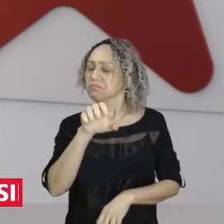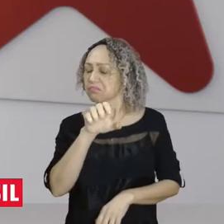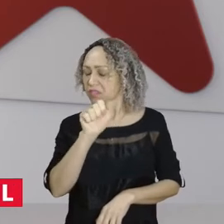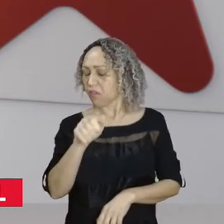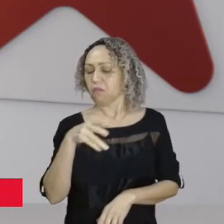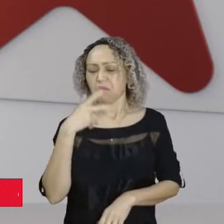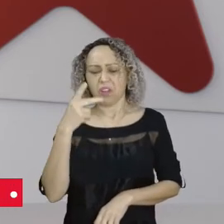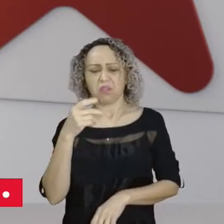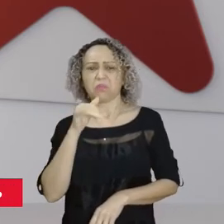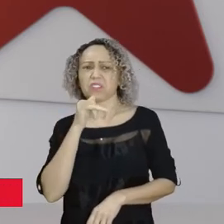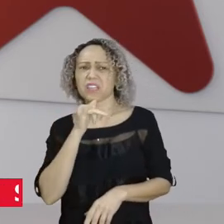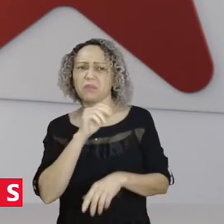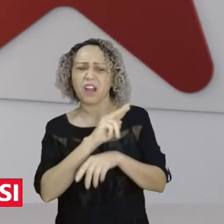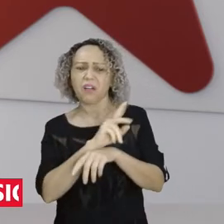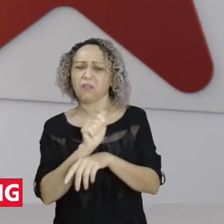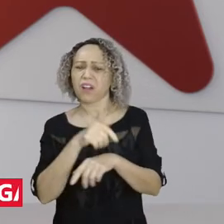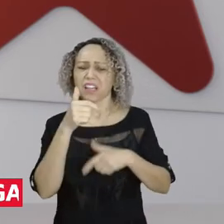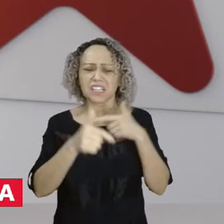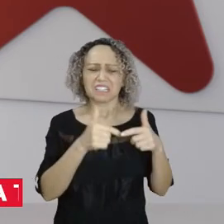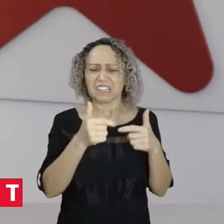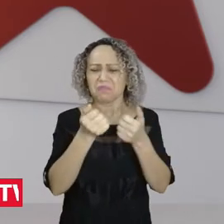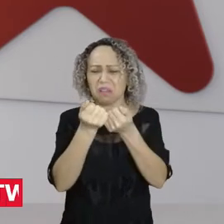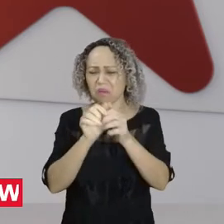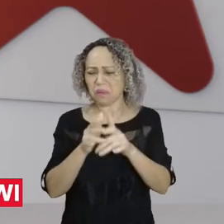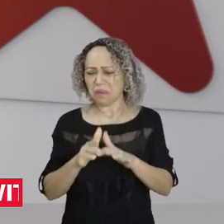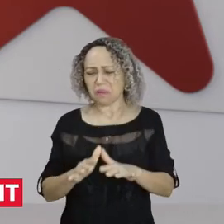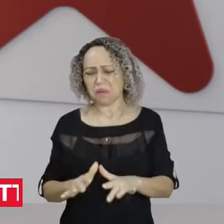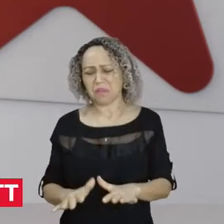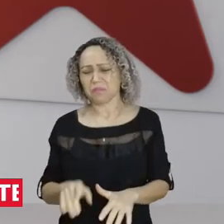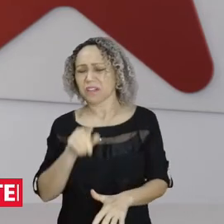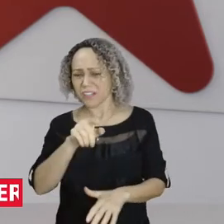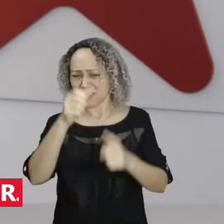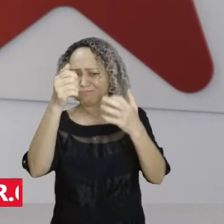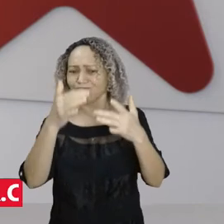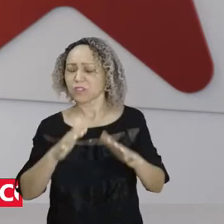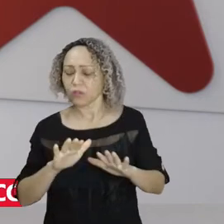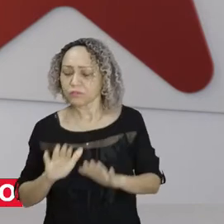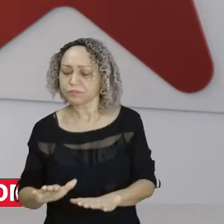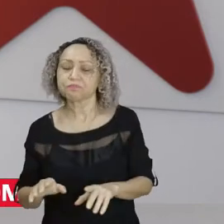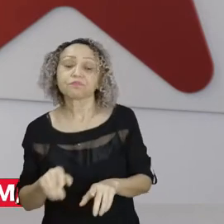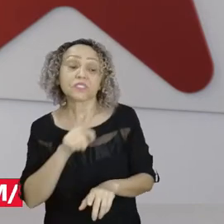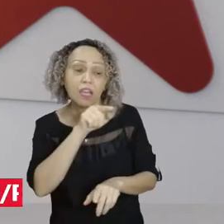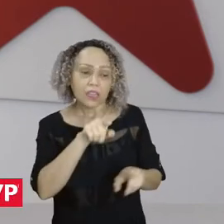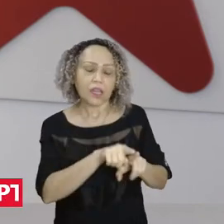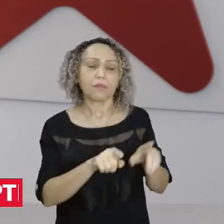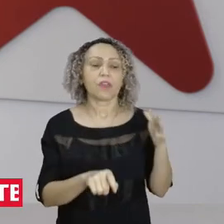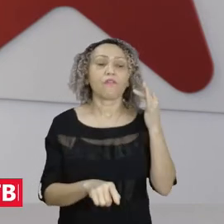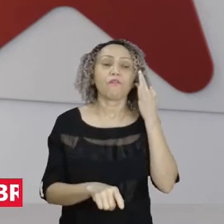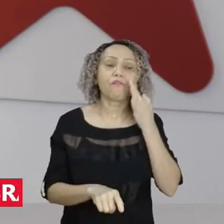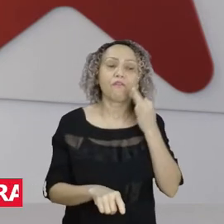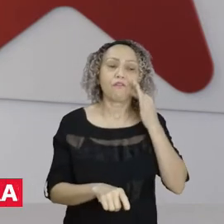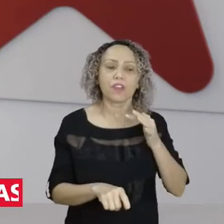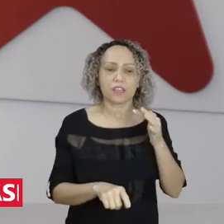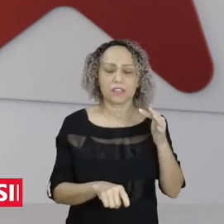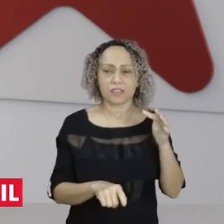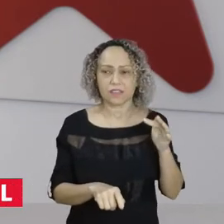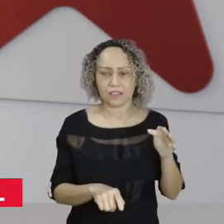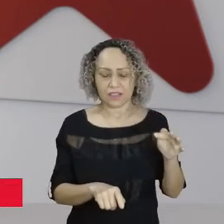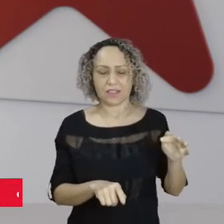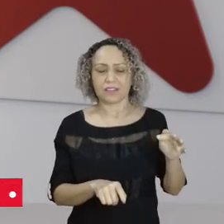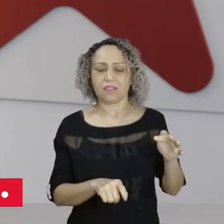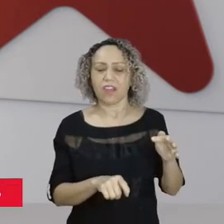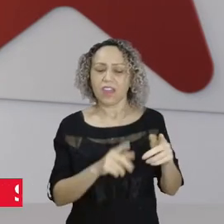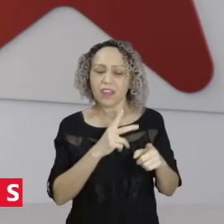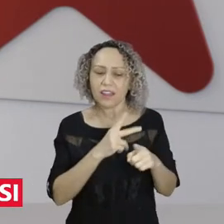de trabalho, né? E é sobre esse assunto que a gente vai falar agora com o Fernando Brasil, que é editor do portal de